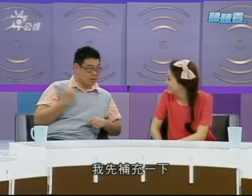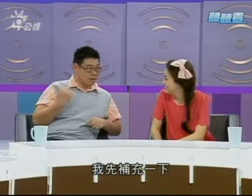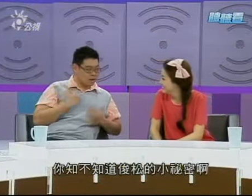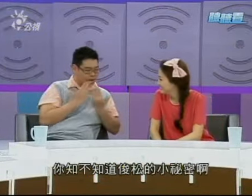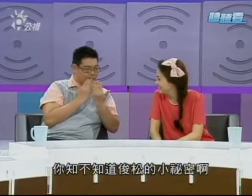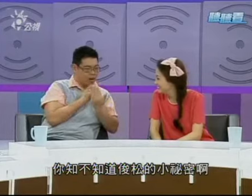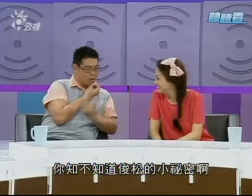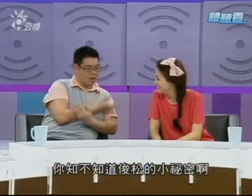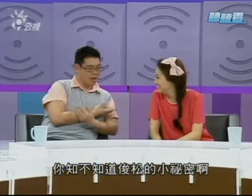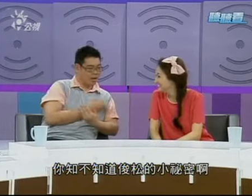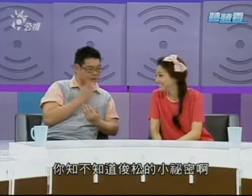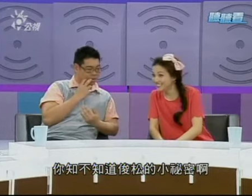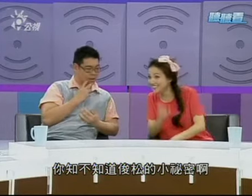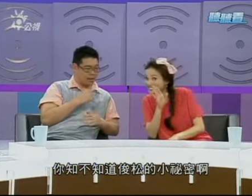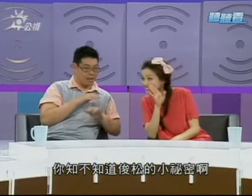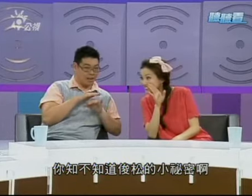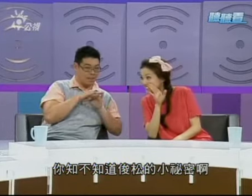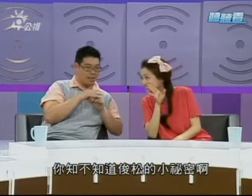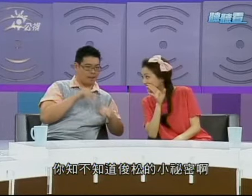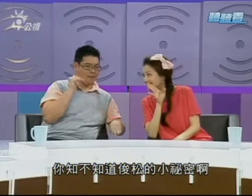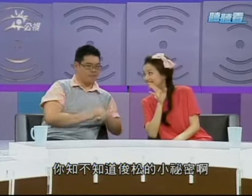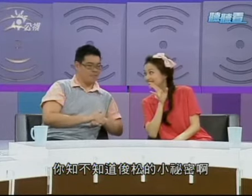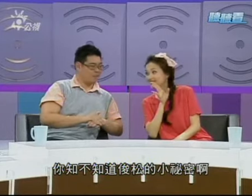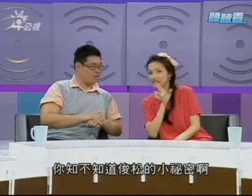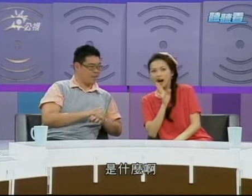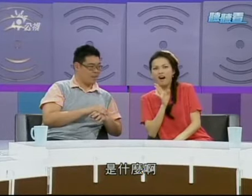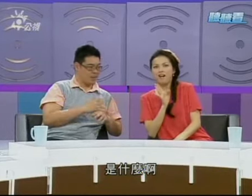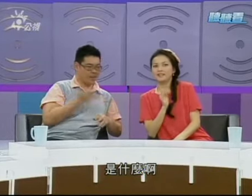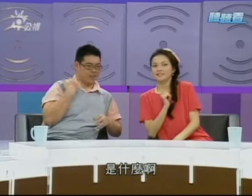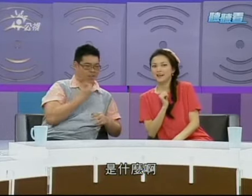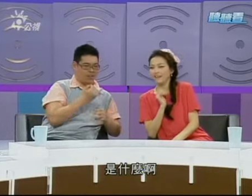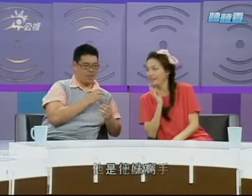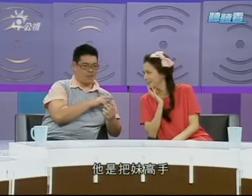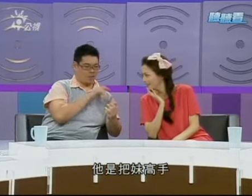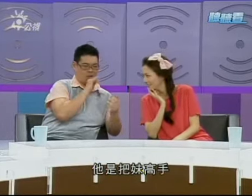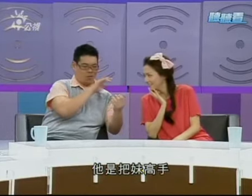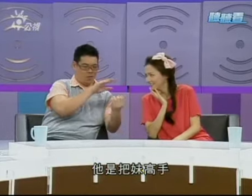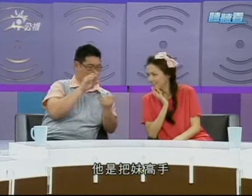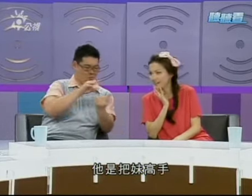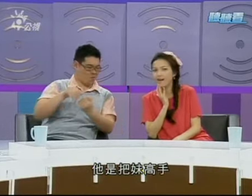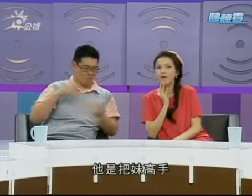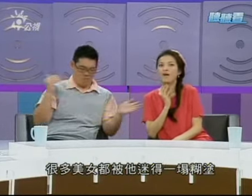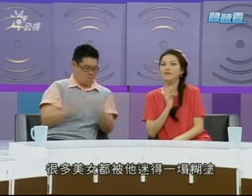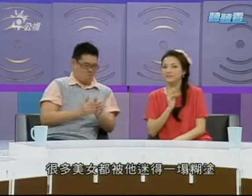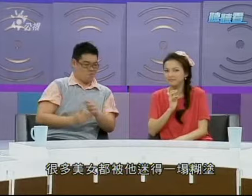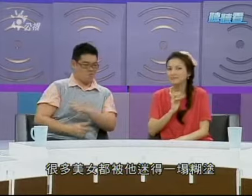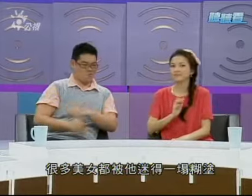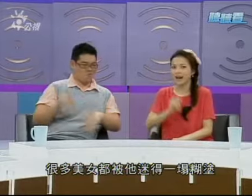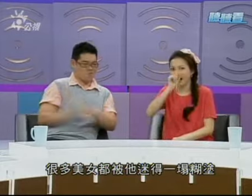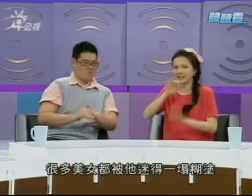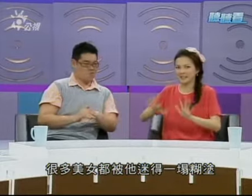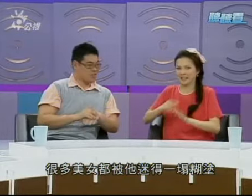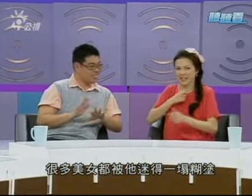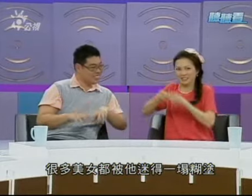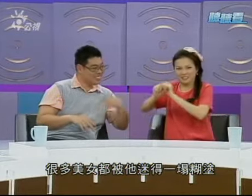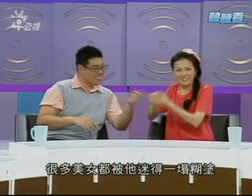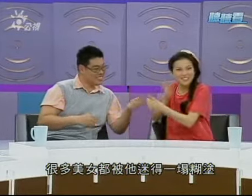你知不知道俊松的小秘密啊是什么他是把媒高手很多美女啊真的不要比他一塌糊涂好